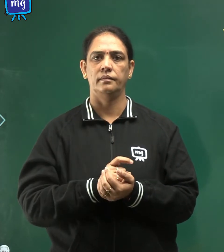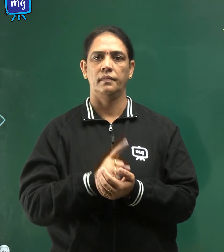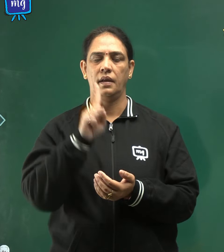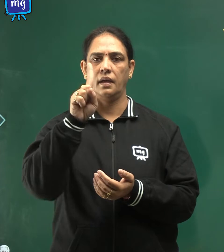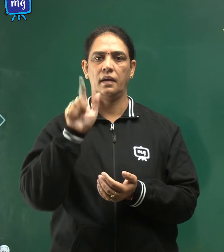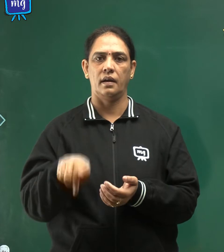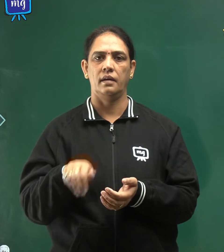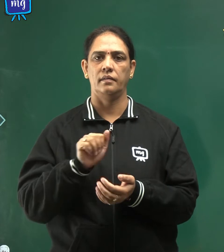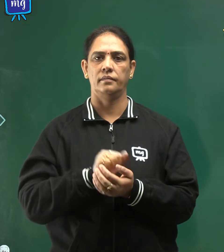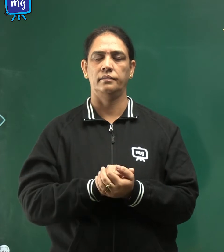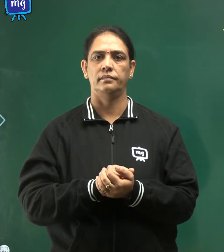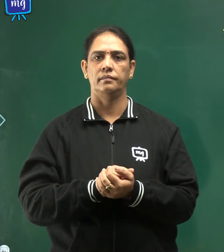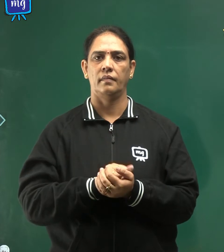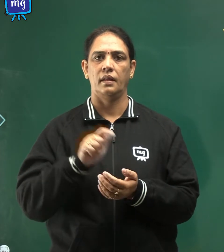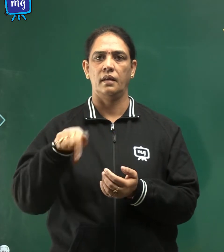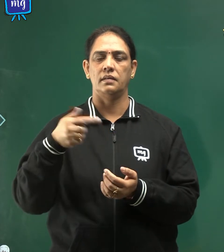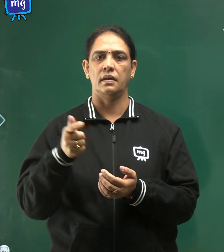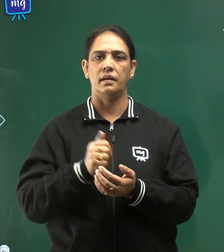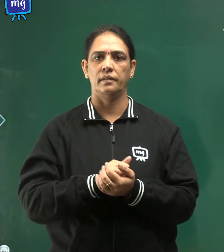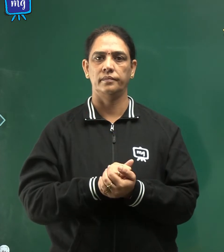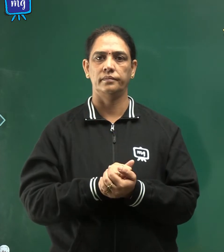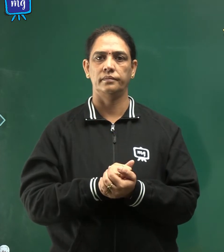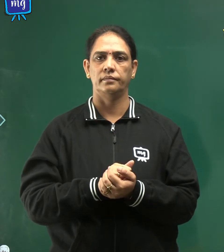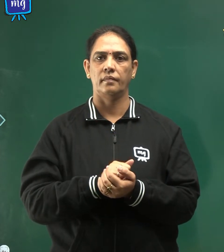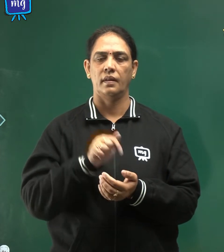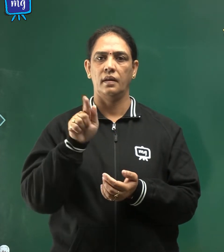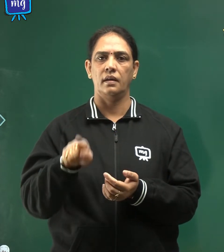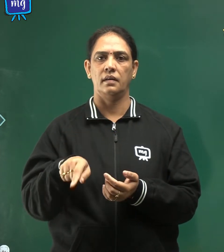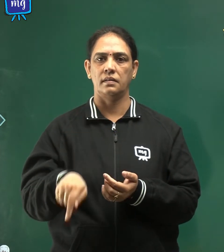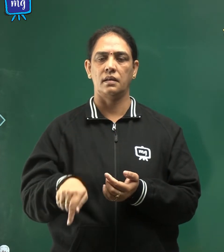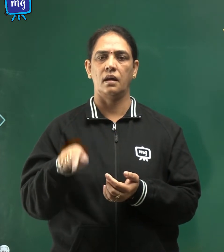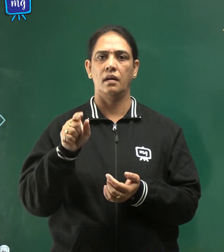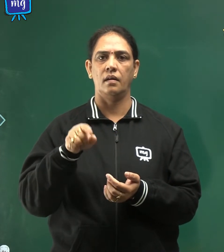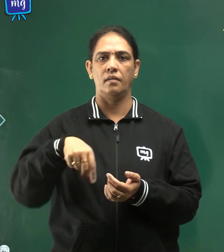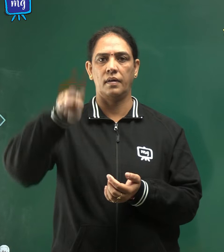1 है, इसलिए इसका वर्ग